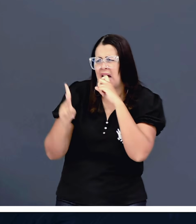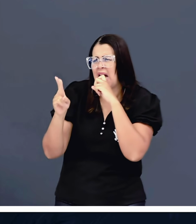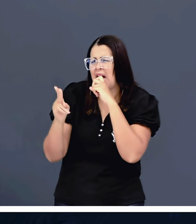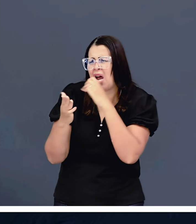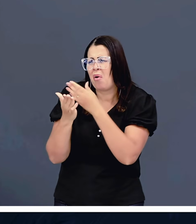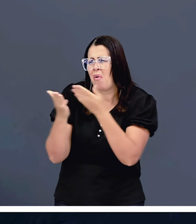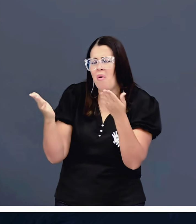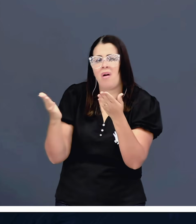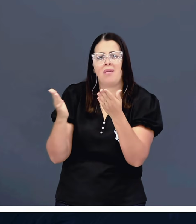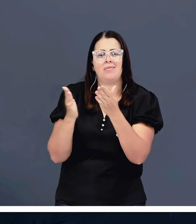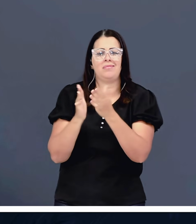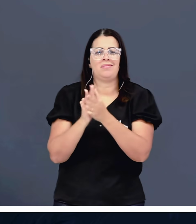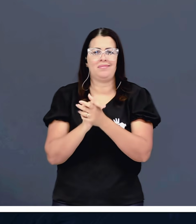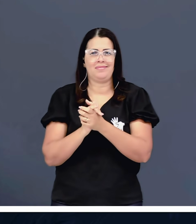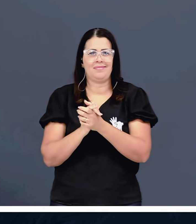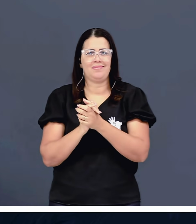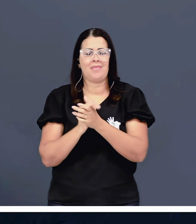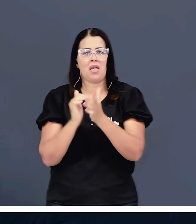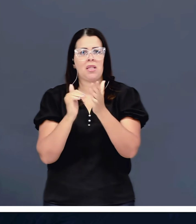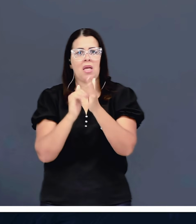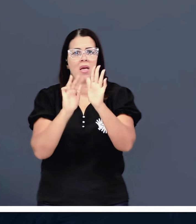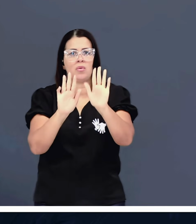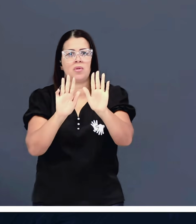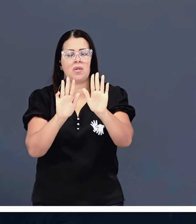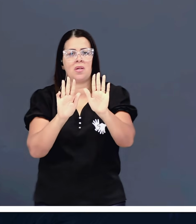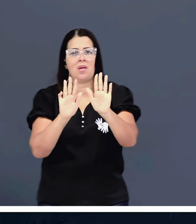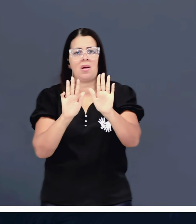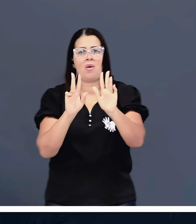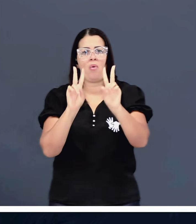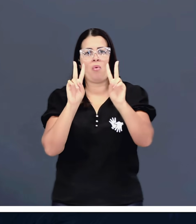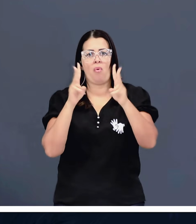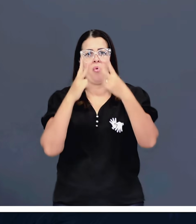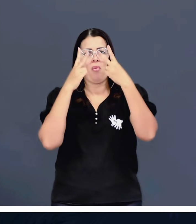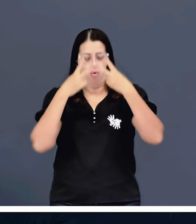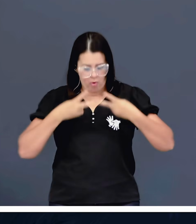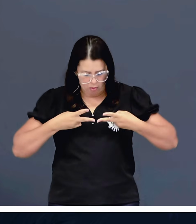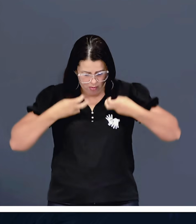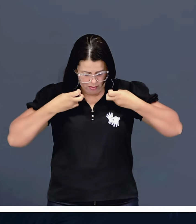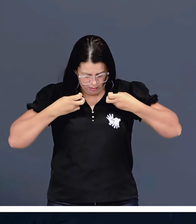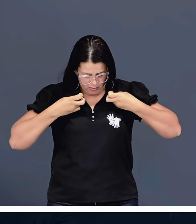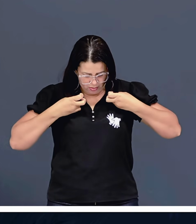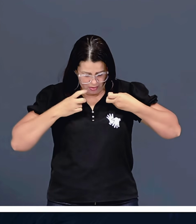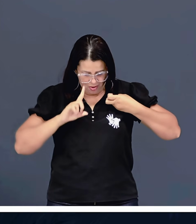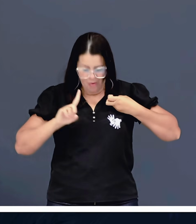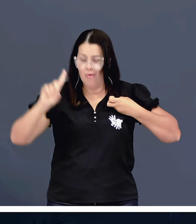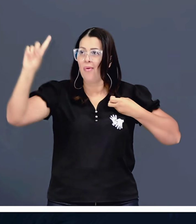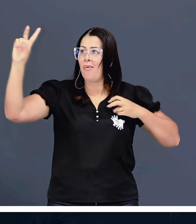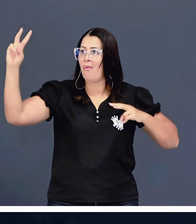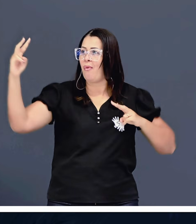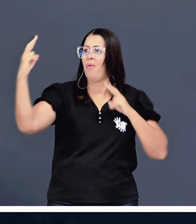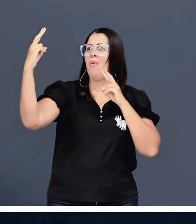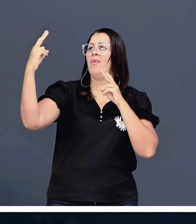eles. Até que eu usei o parâmetro certo, eu me olhei diante do Senhor.